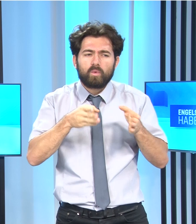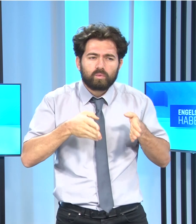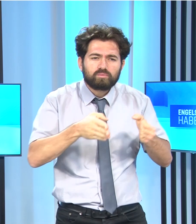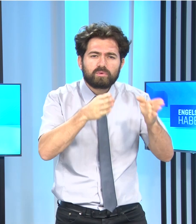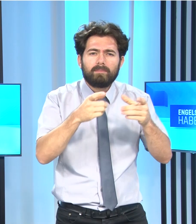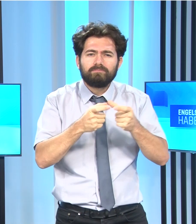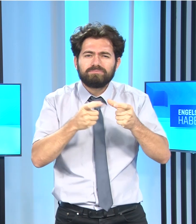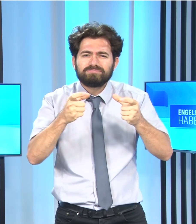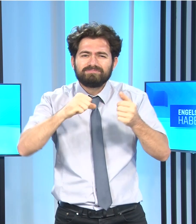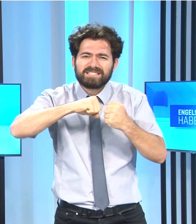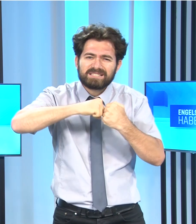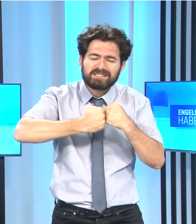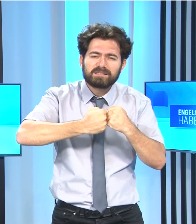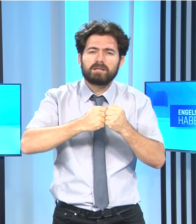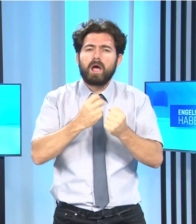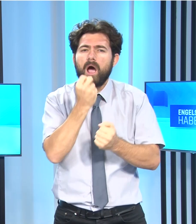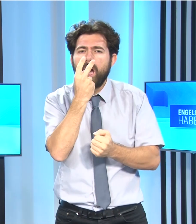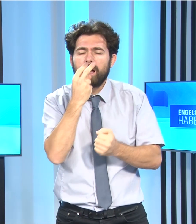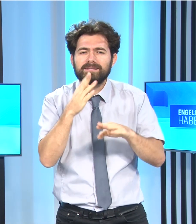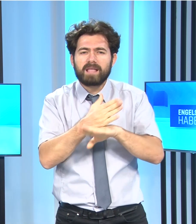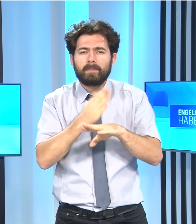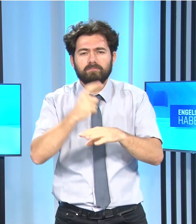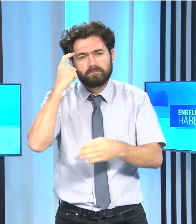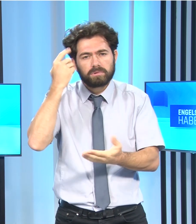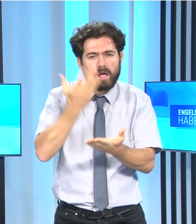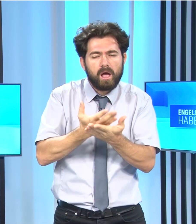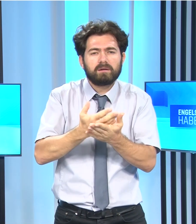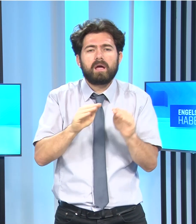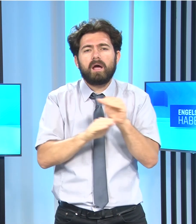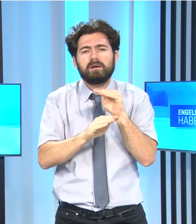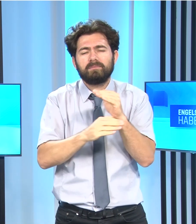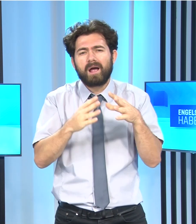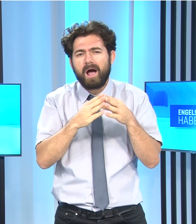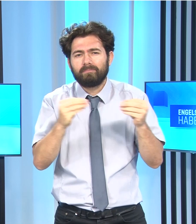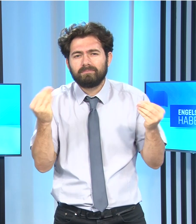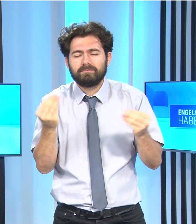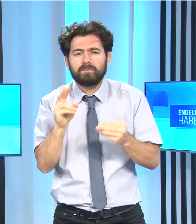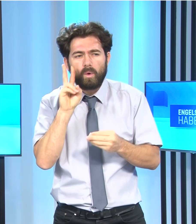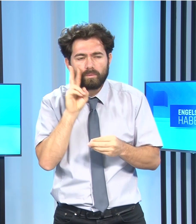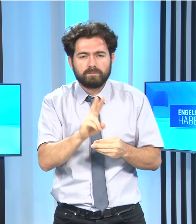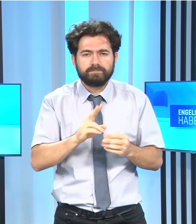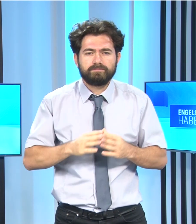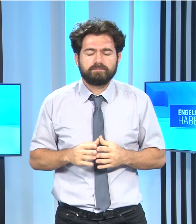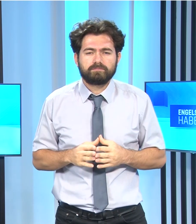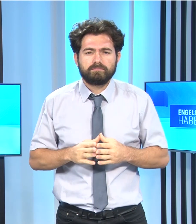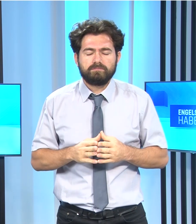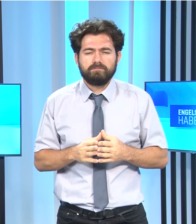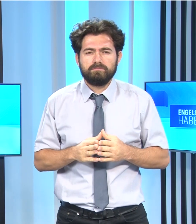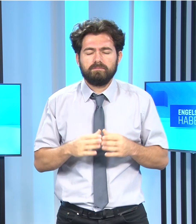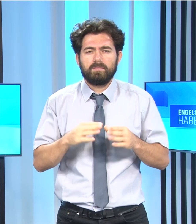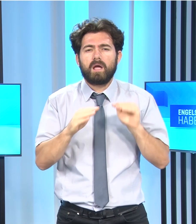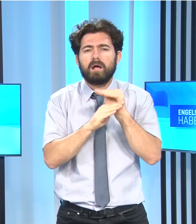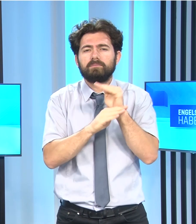biriken gazlardan dolayı baygınlık geçirerek yaşamlarını yitirdikleri saptandı.